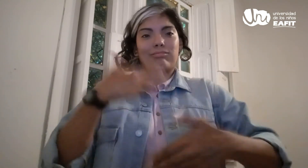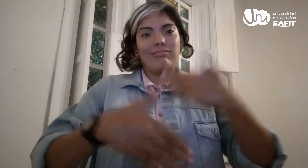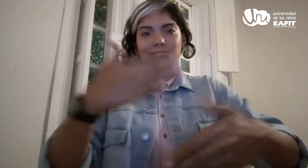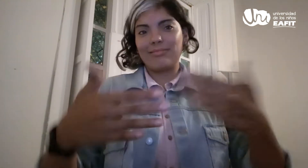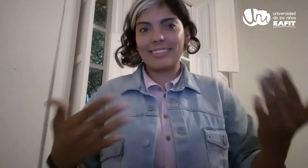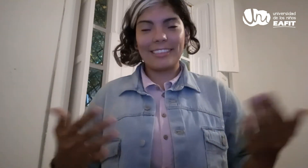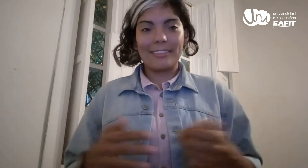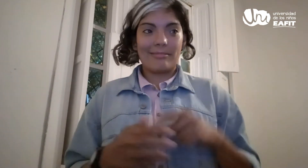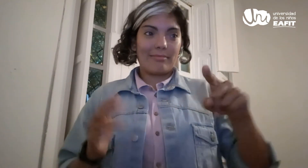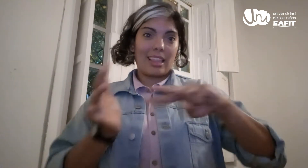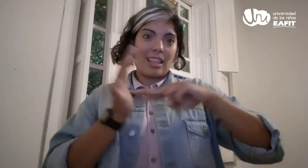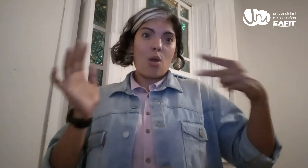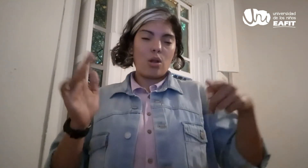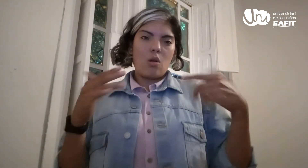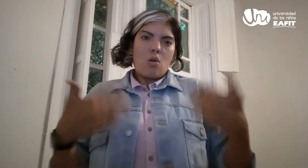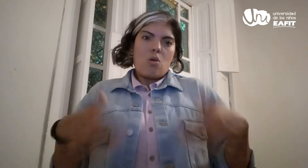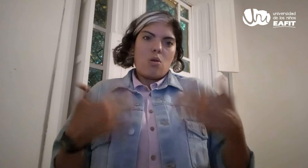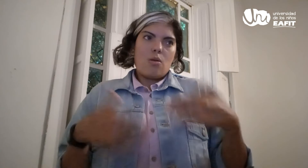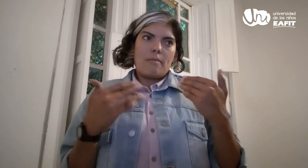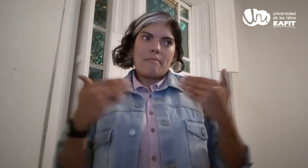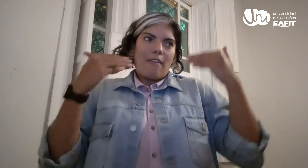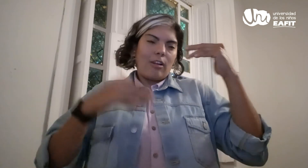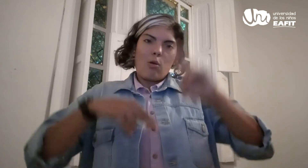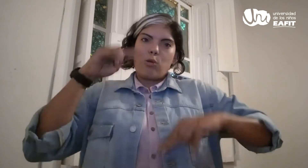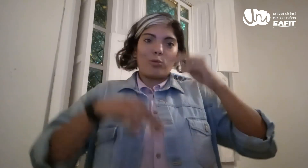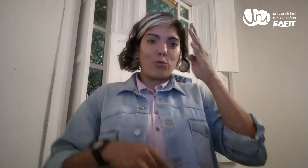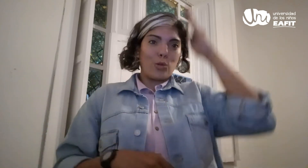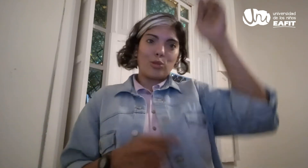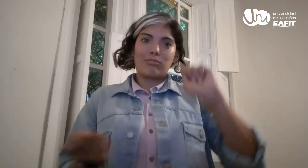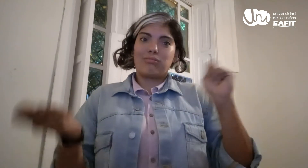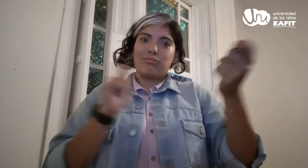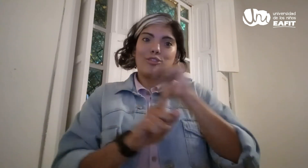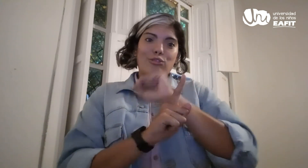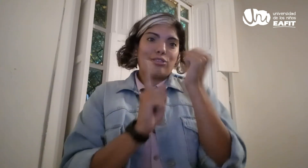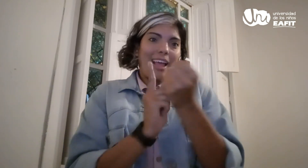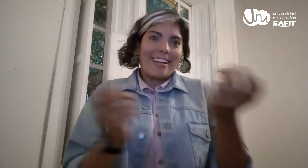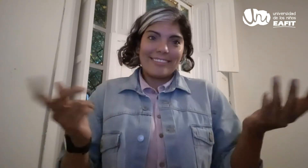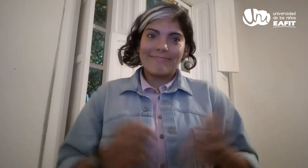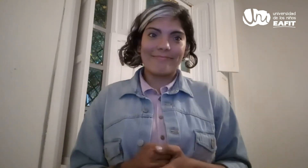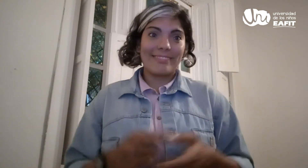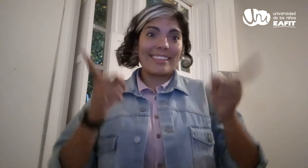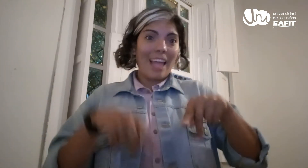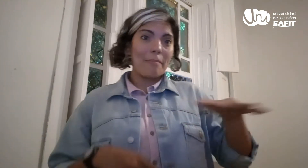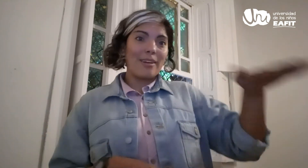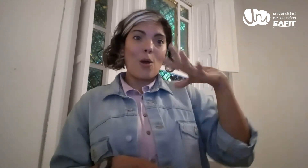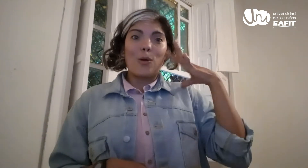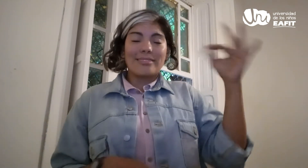esas tecnologías pues no son útiles solamente para nosotros, sino también para las personas oyentes. Y sin duda, con mayores avances